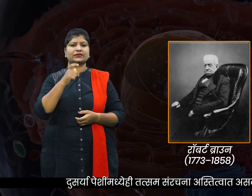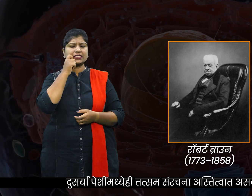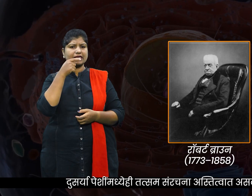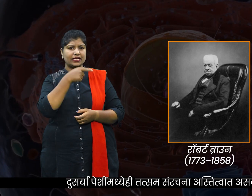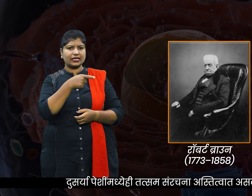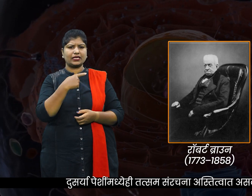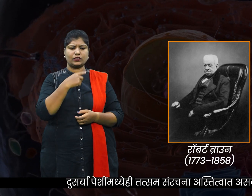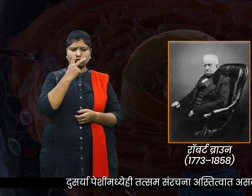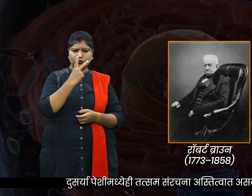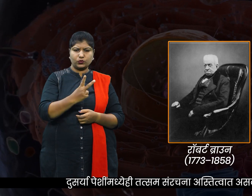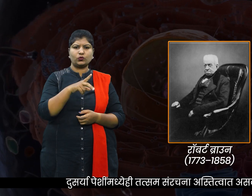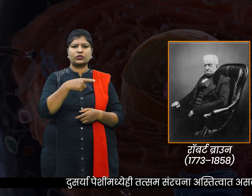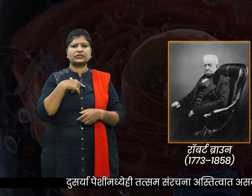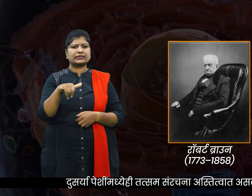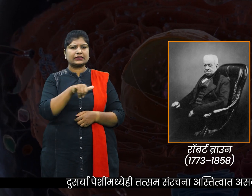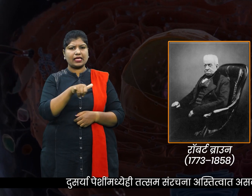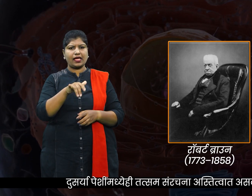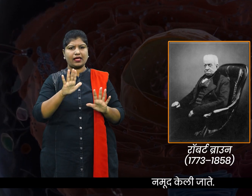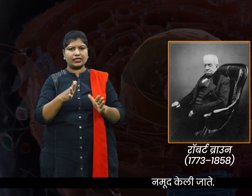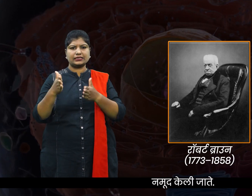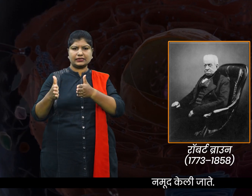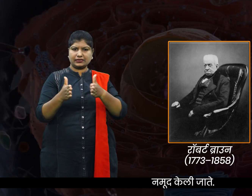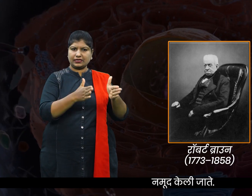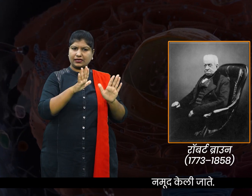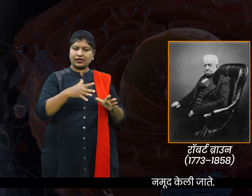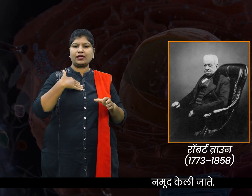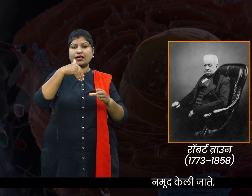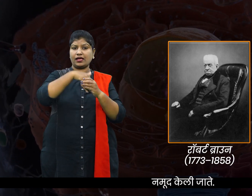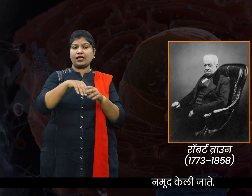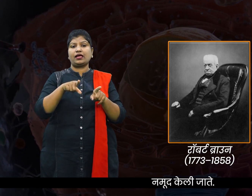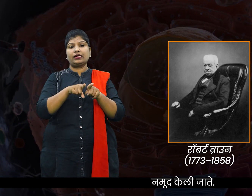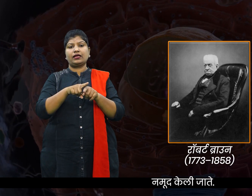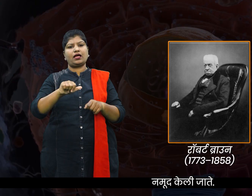दुसऱ्या पेशीमध्येही तत्सम संरचना अस्तित्वात असल्याचे त्यांनी नमूद केले जाते.